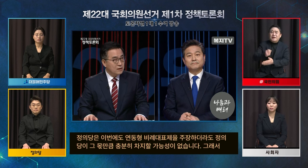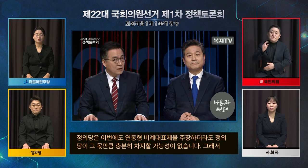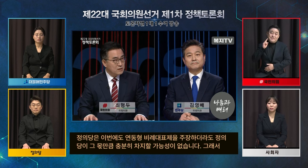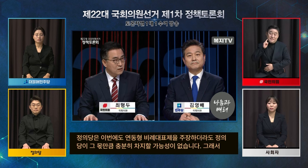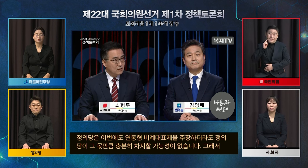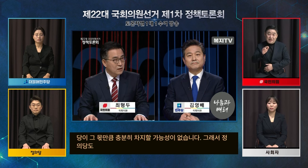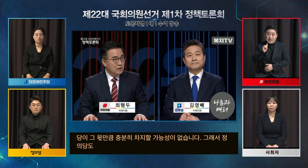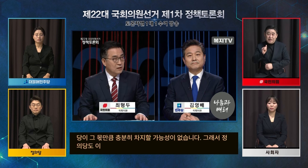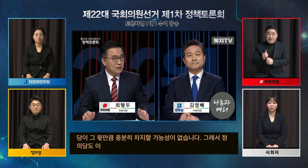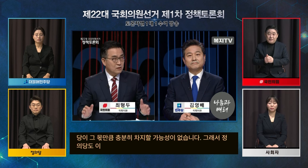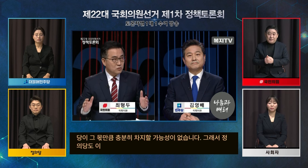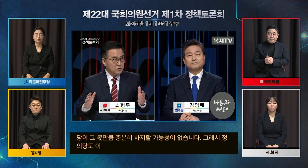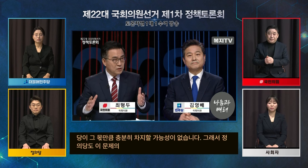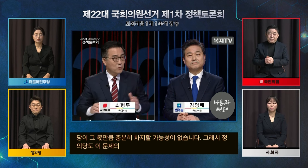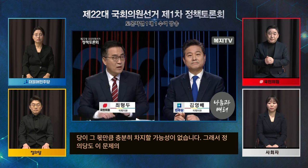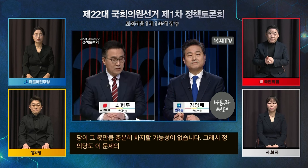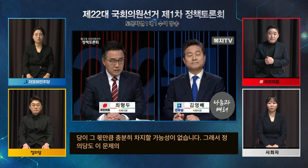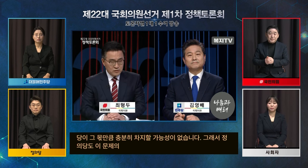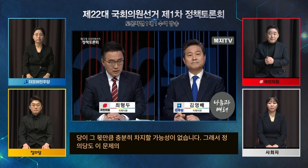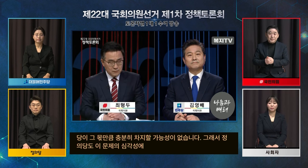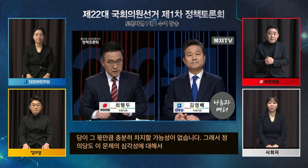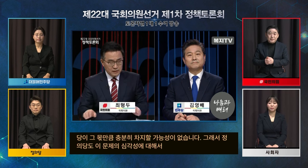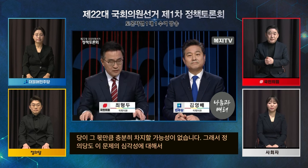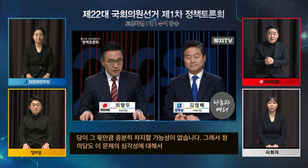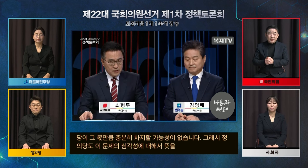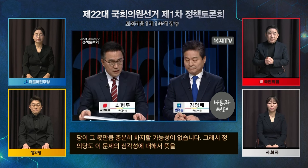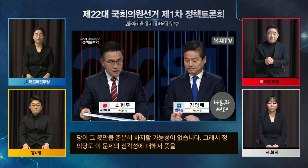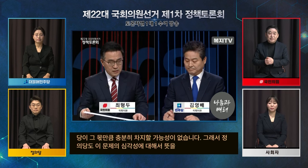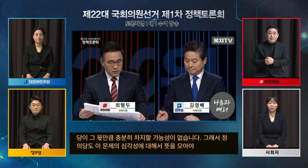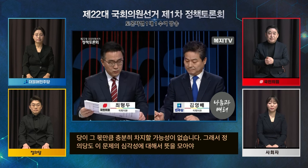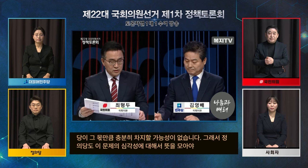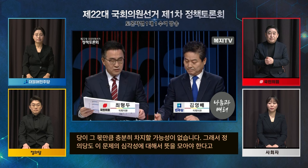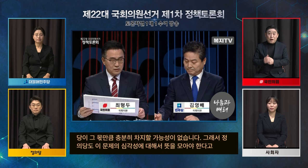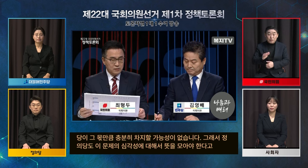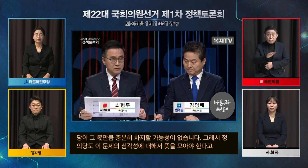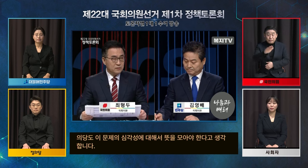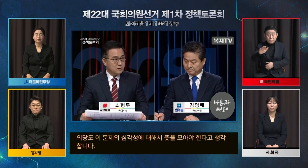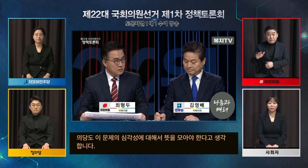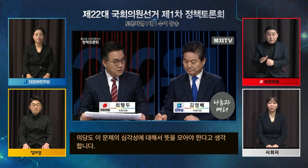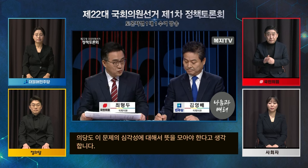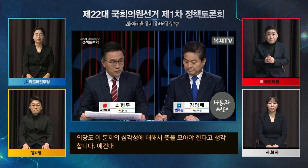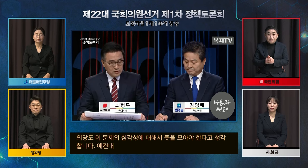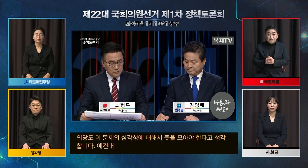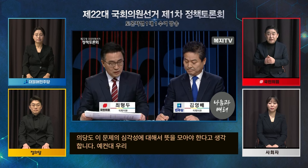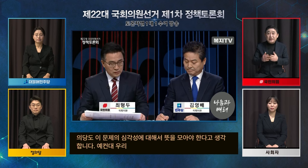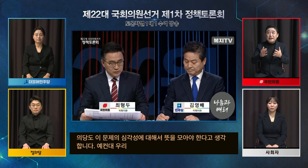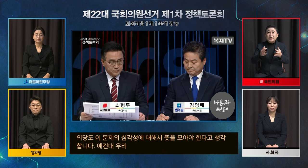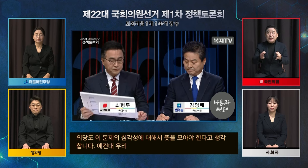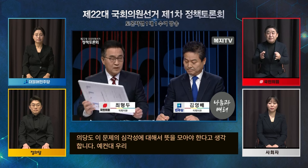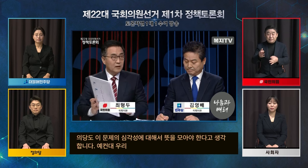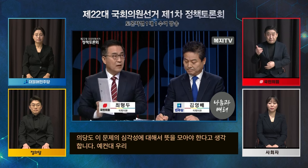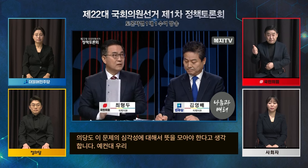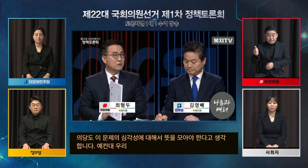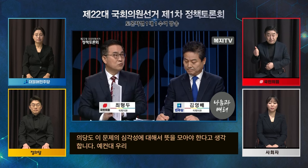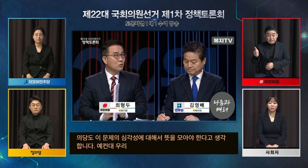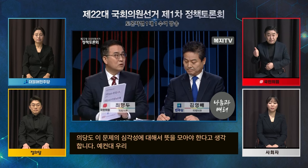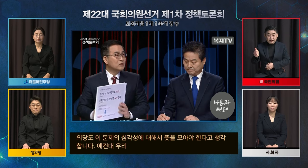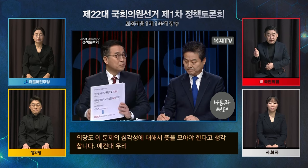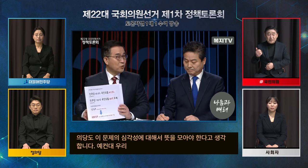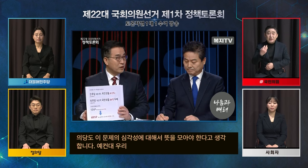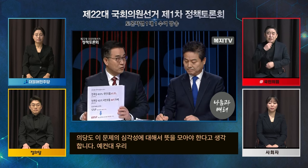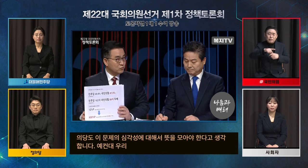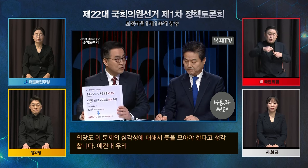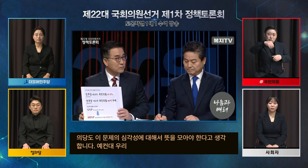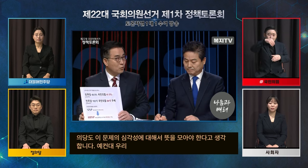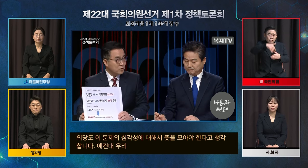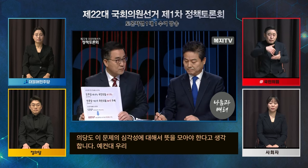심각성에 대해서 좀 뜻을 모아야 되겠다고 생각합니다. 에컨대 우리 김종대 의장님께서는 에컨대 수도권